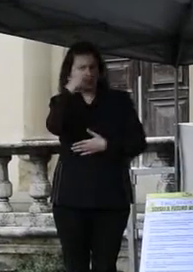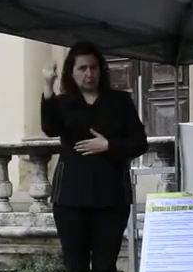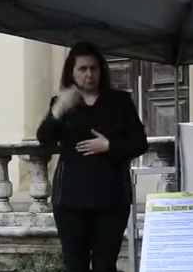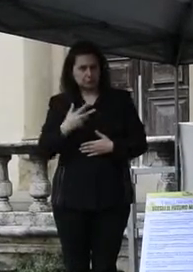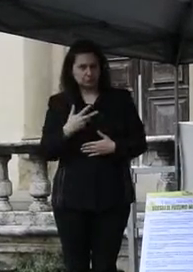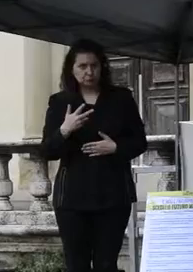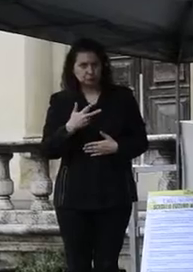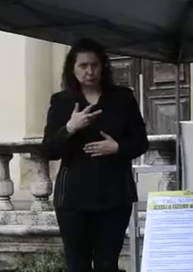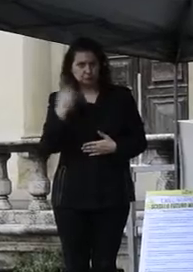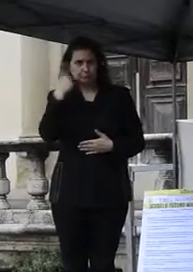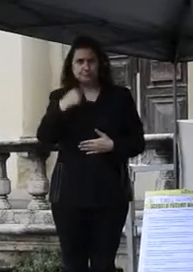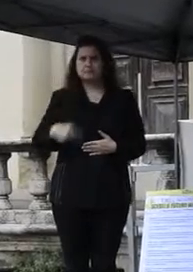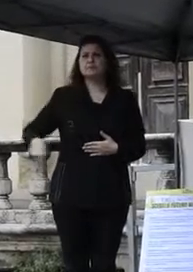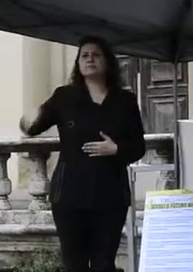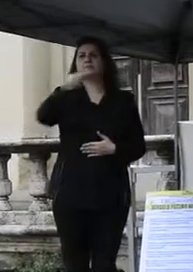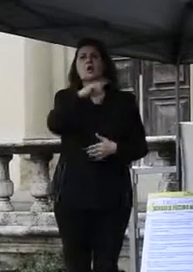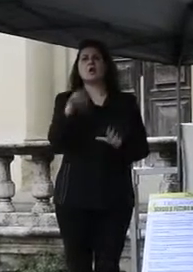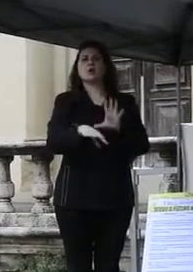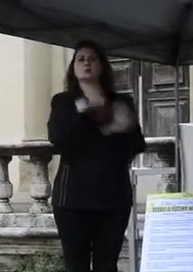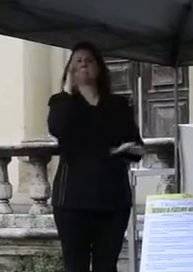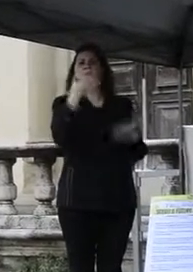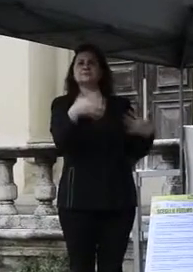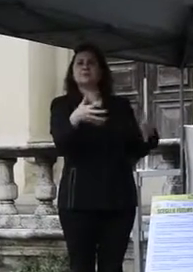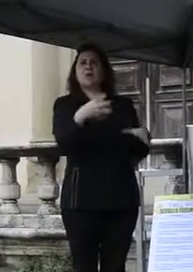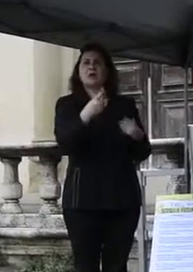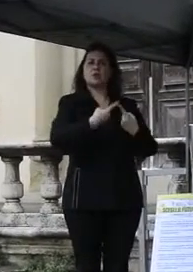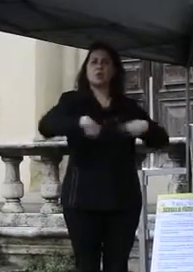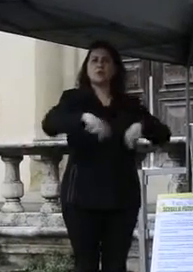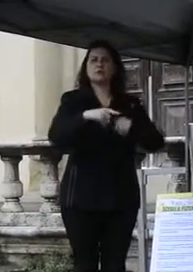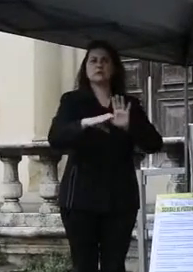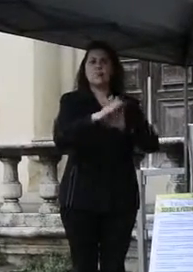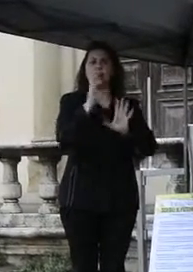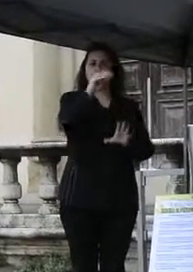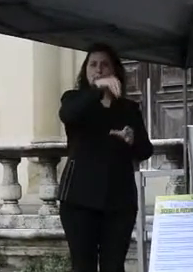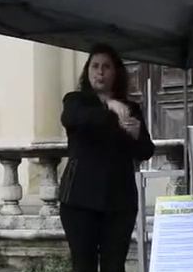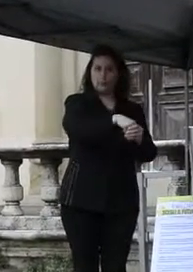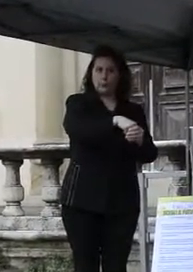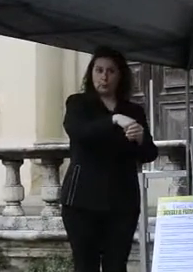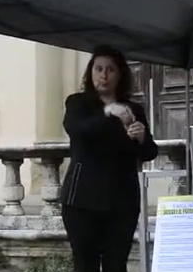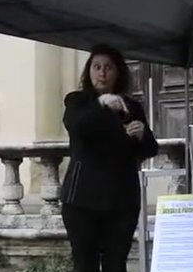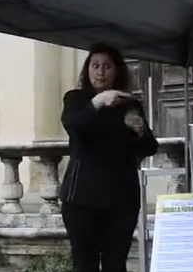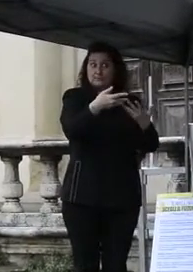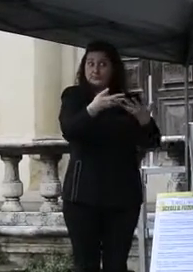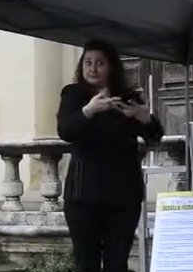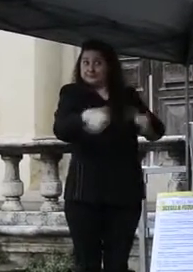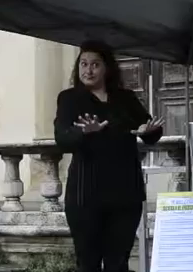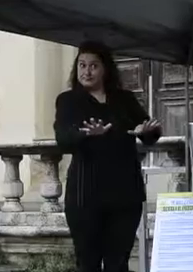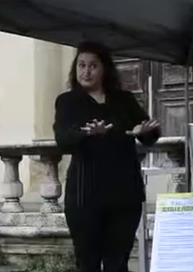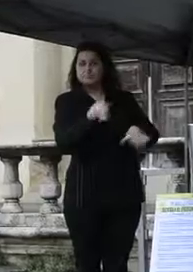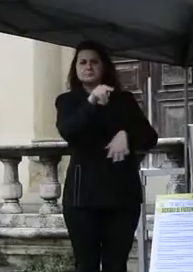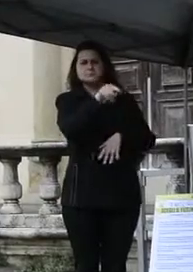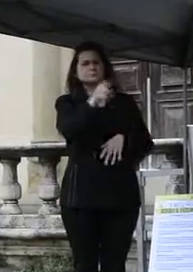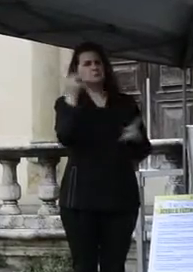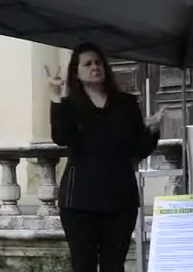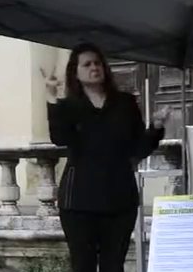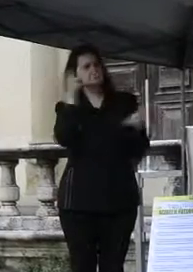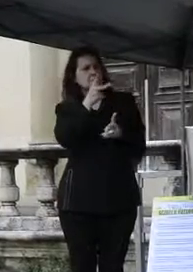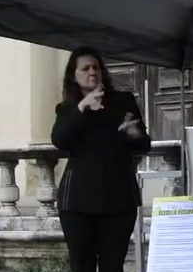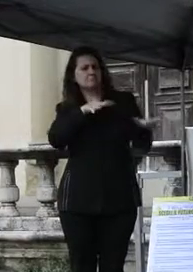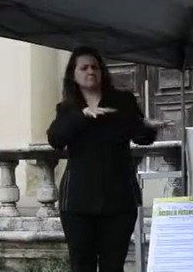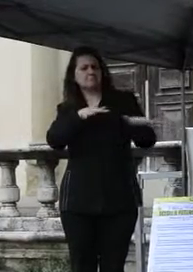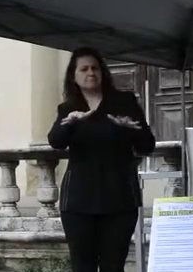ai vostri eletti in questo Consiglio Comunale che adesso finisce, che si sono mossi